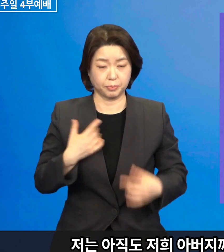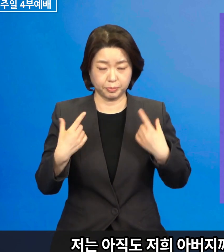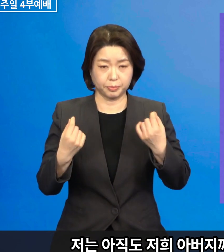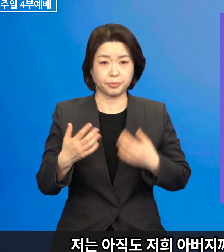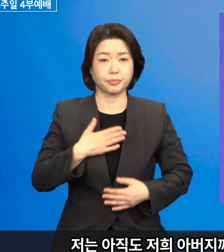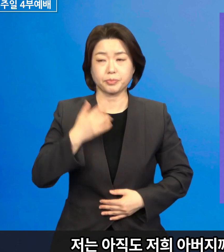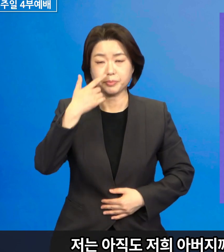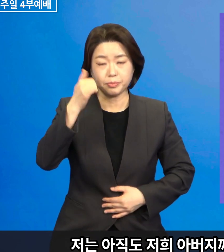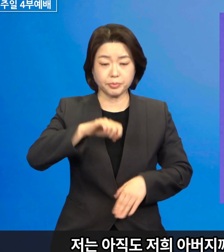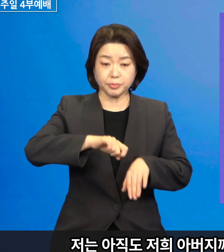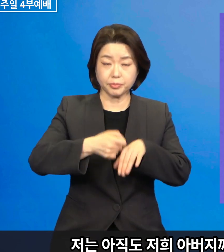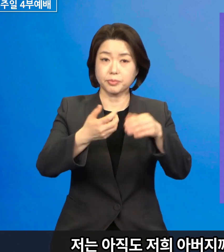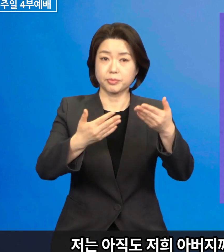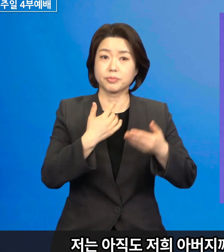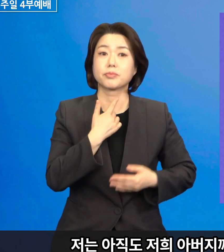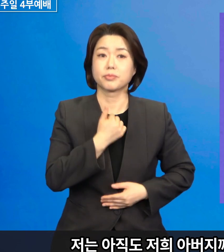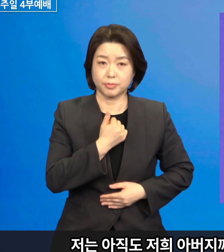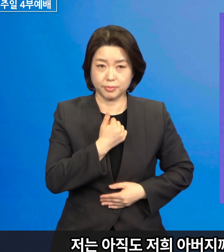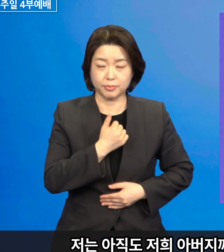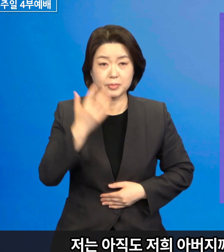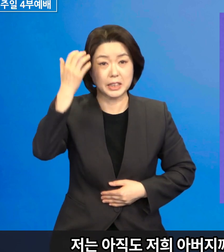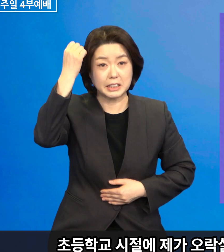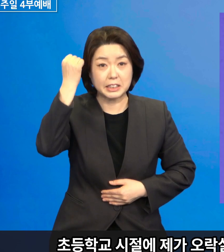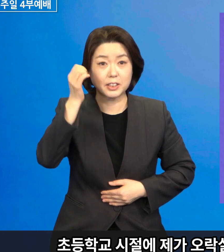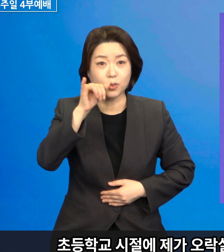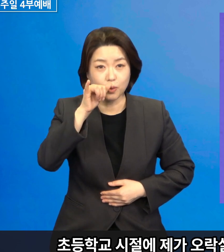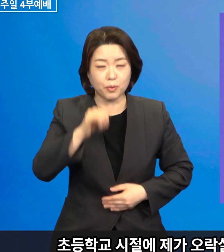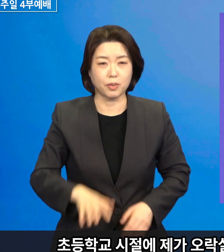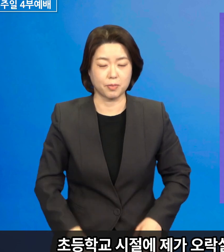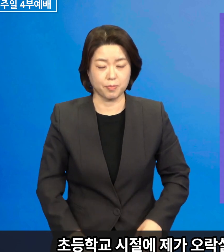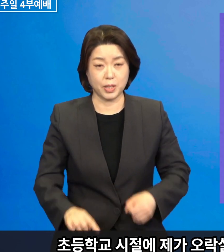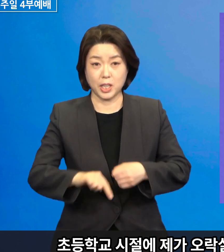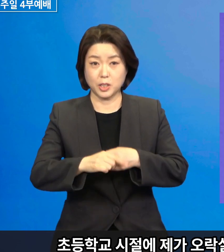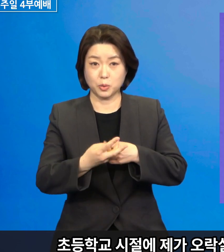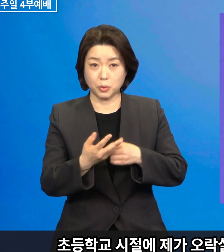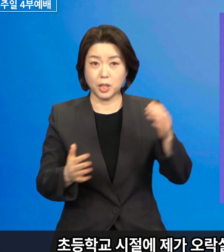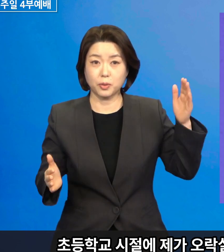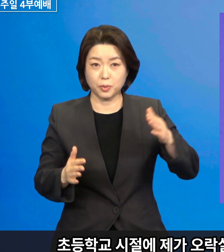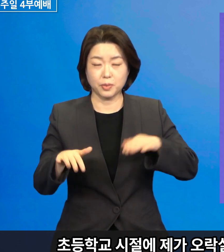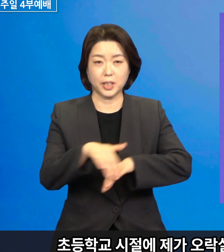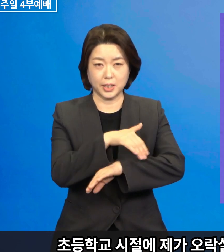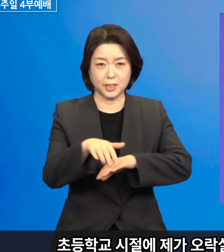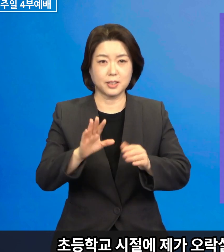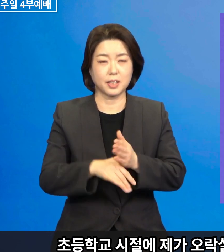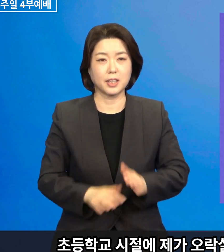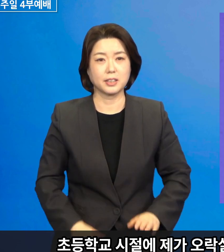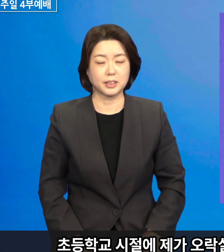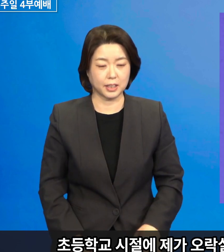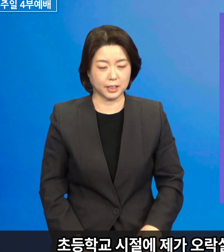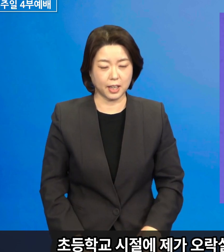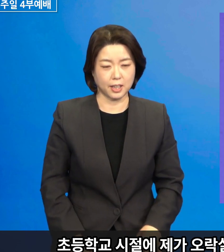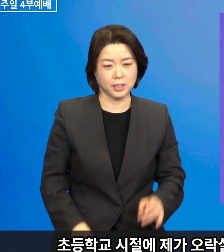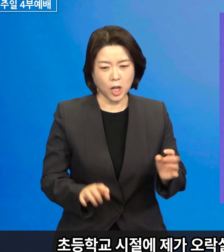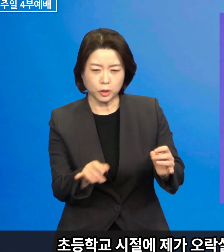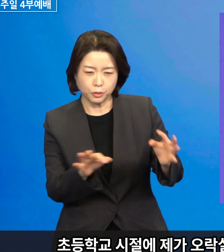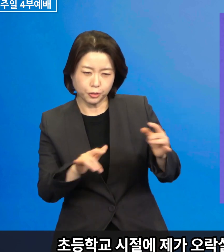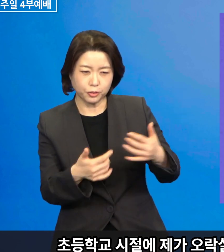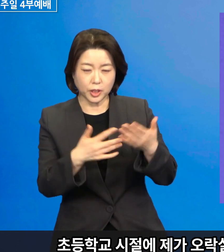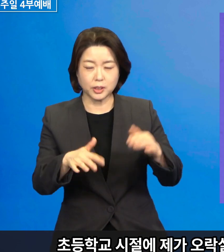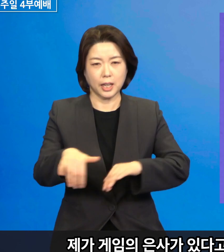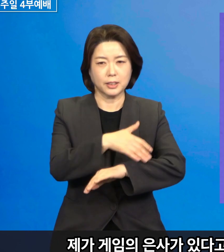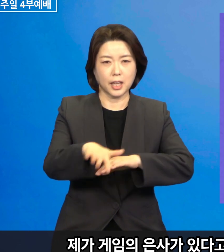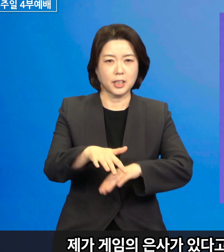아버지께 징계받았던 기억이 있어요. 초등학교 시절에 제가 오락실에 참 자주 들락날락